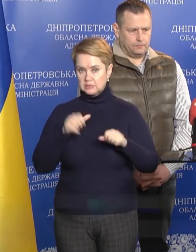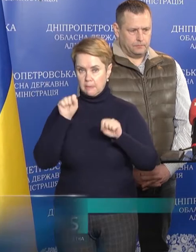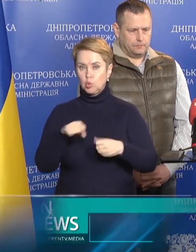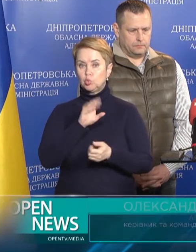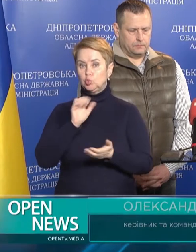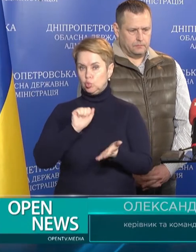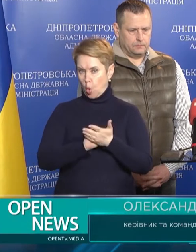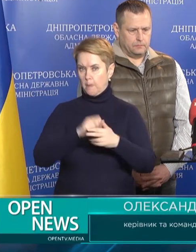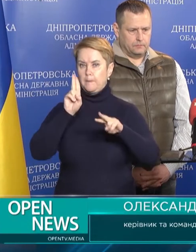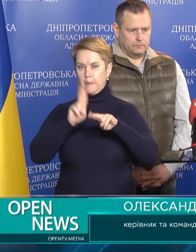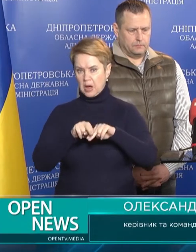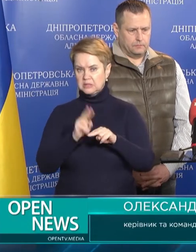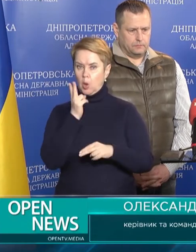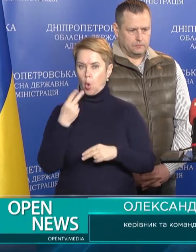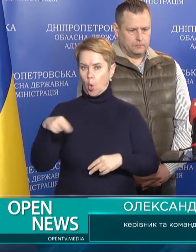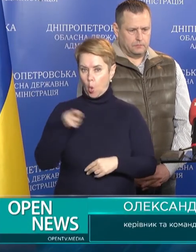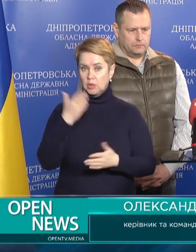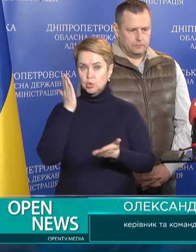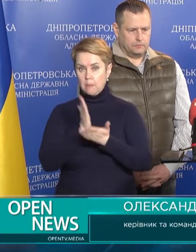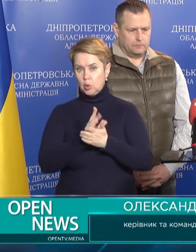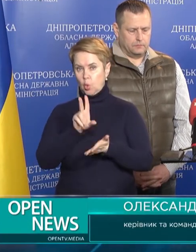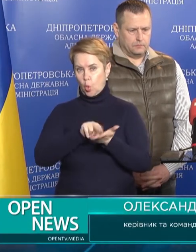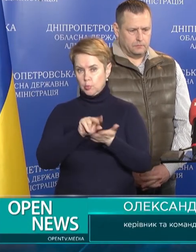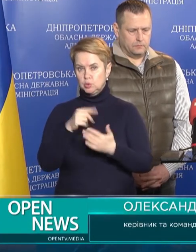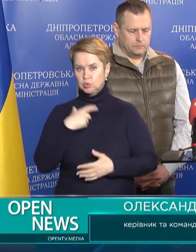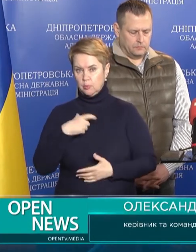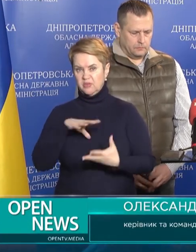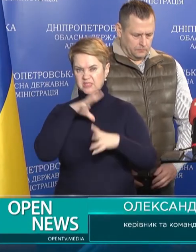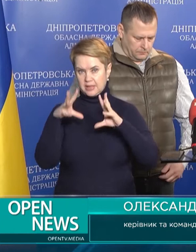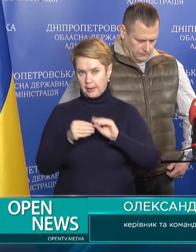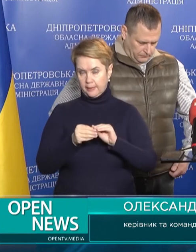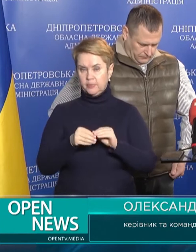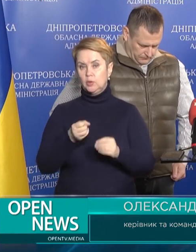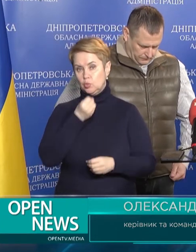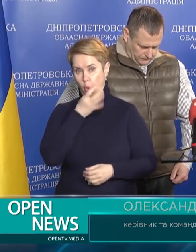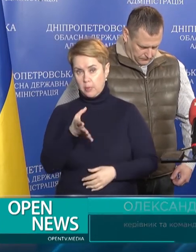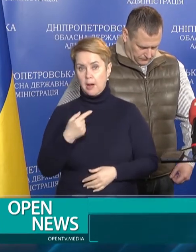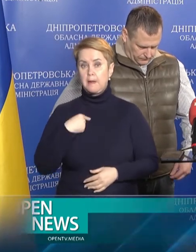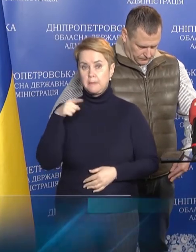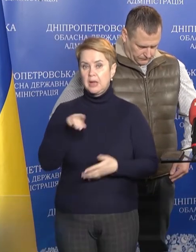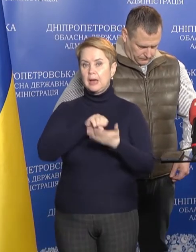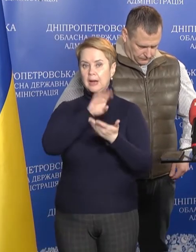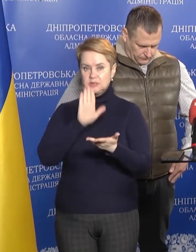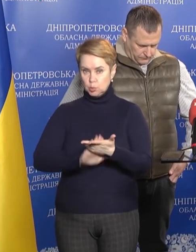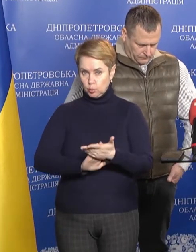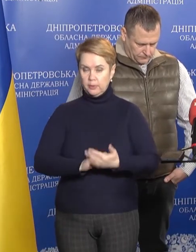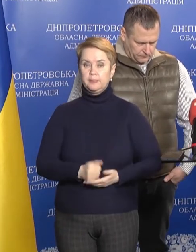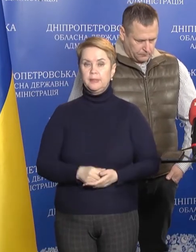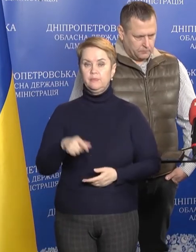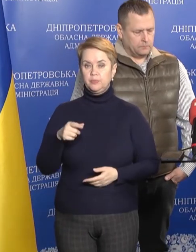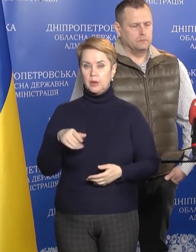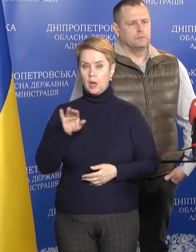мають документ у вигляді паспорта, ідентифікаційного коду, якщо мають копію з собою взагалі дуже добре. Ми їх реєструємо,